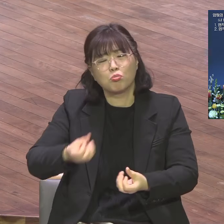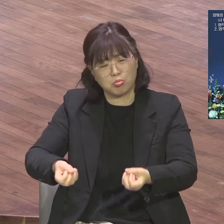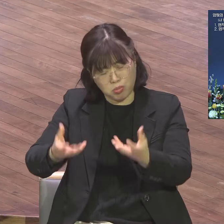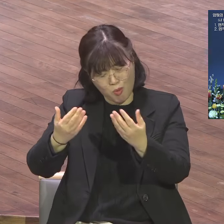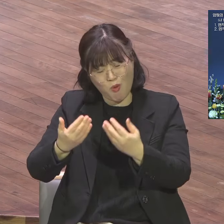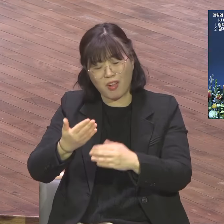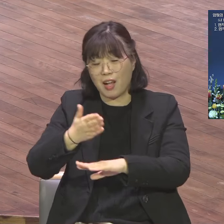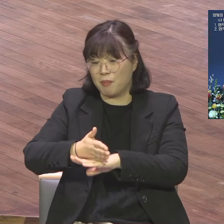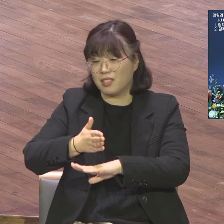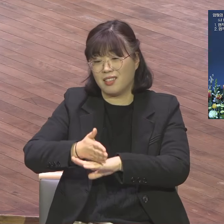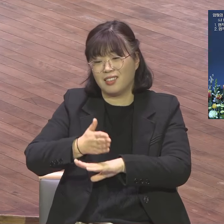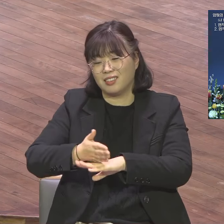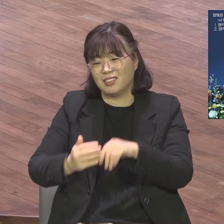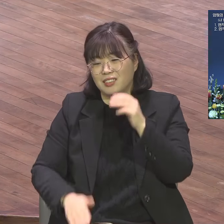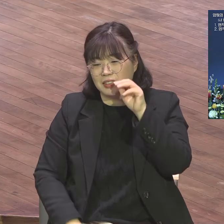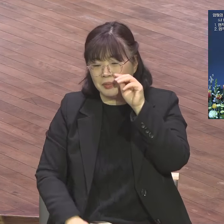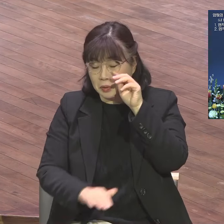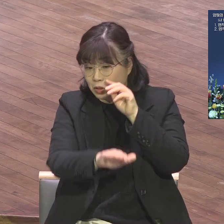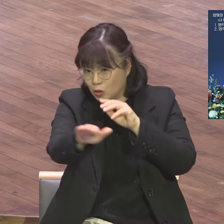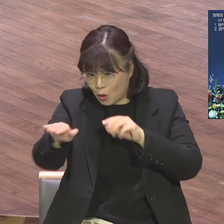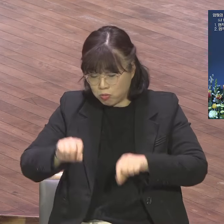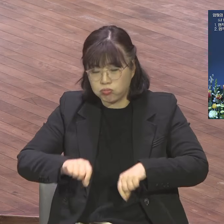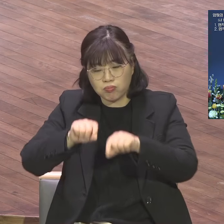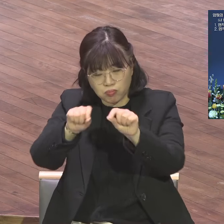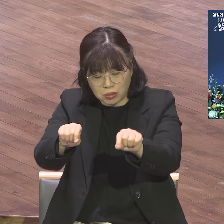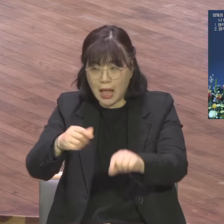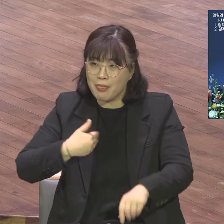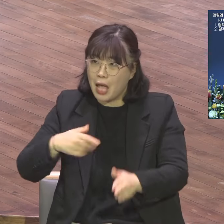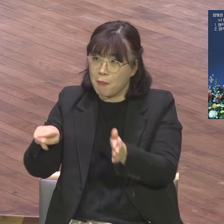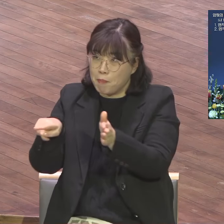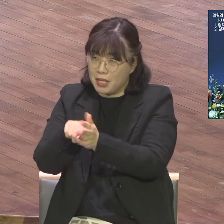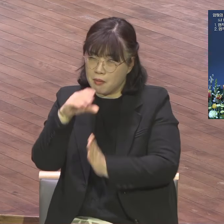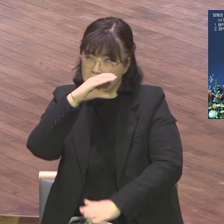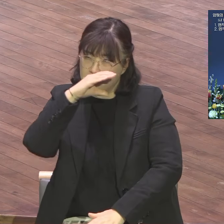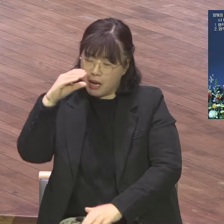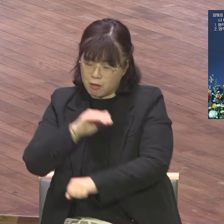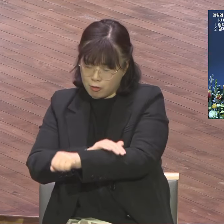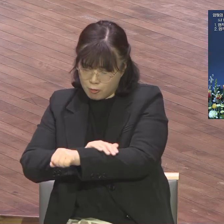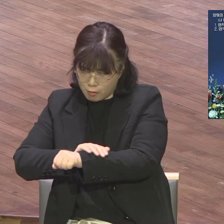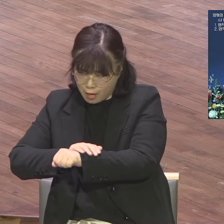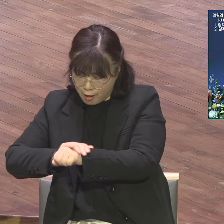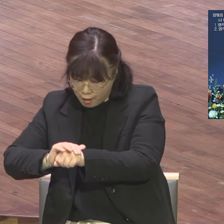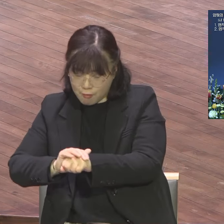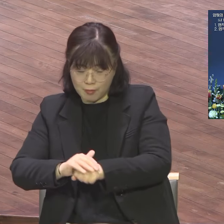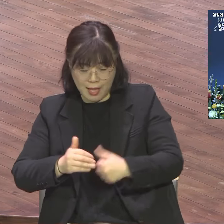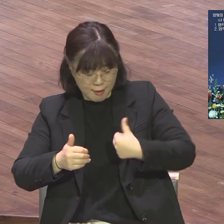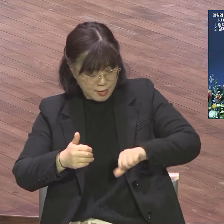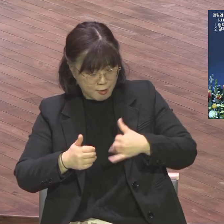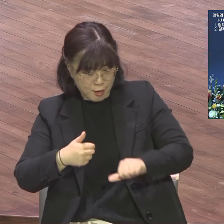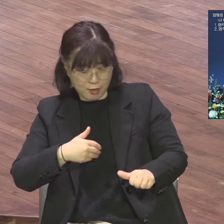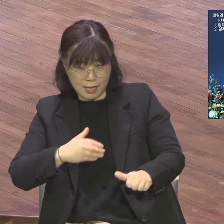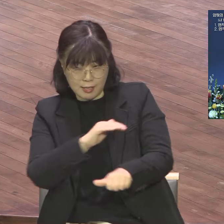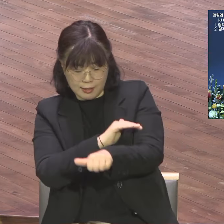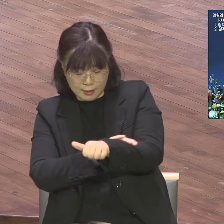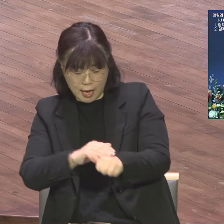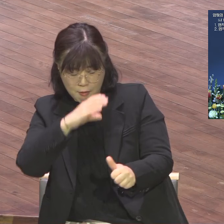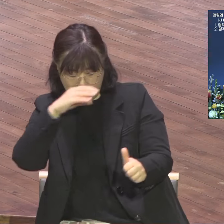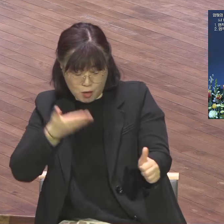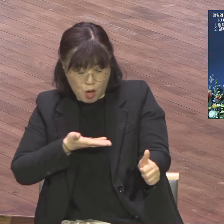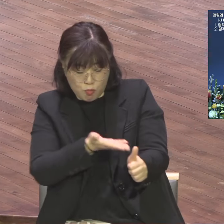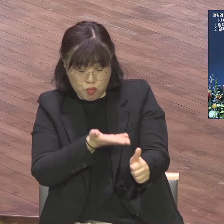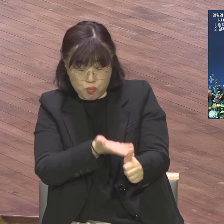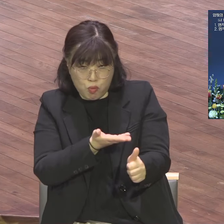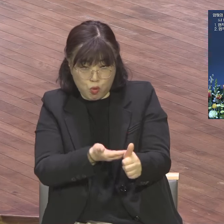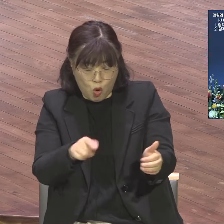아멘. 이런 영원한 유산 남기는 이런 도전해야 돼. 도전. 자녀들에게 공부 잘 못해도